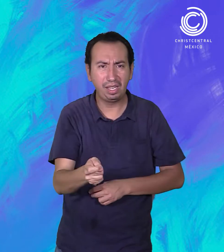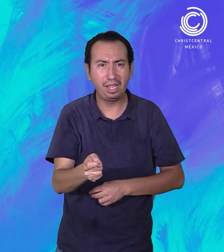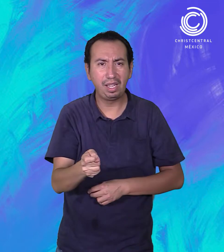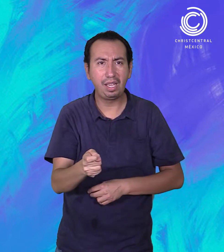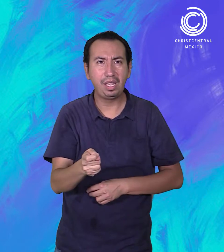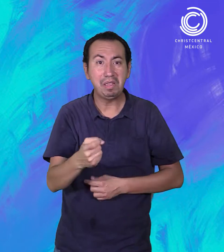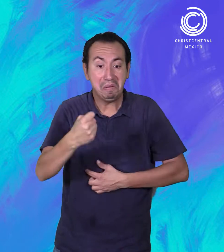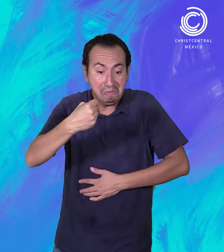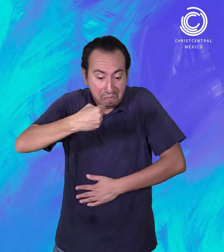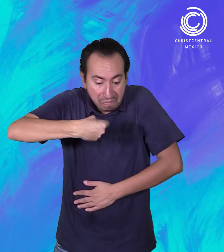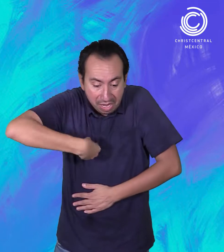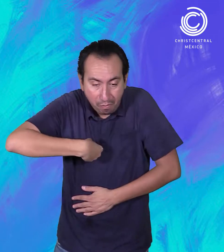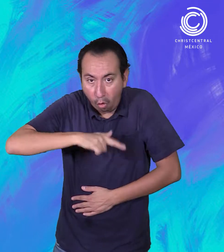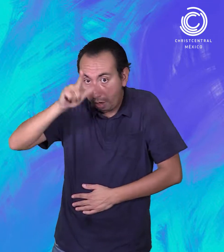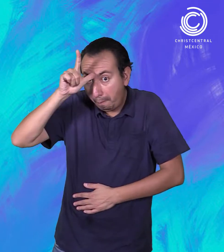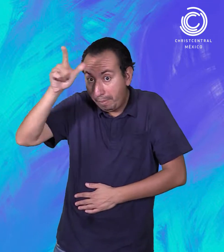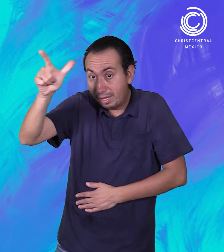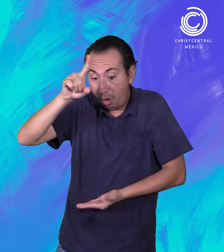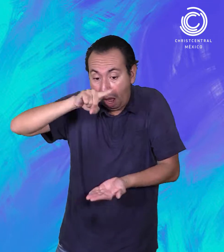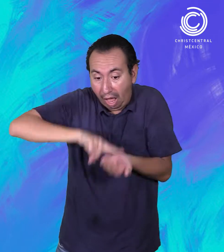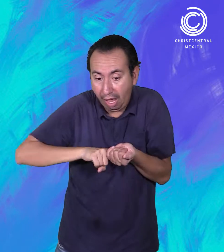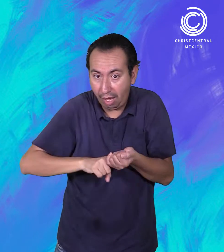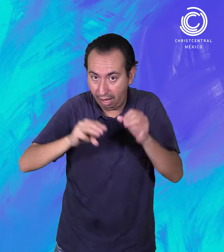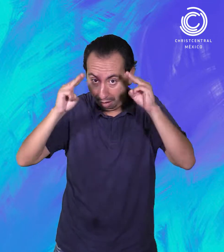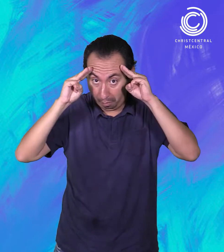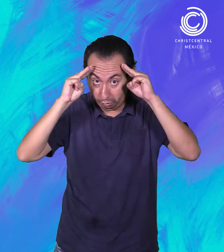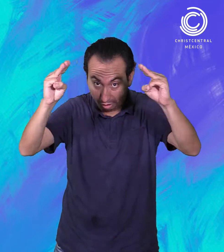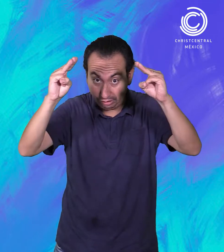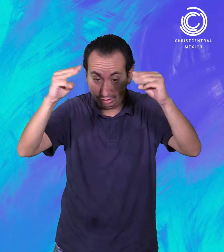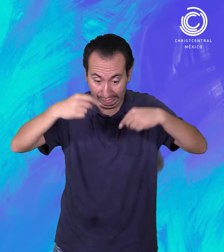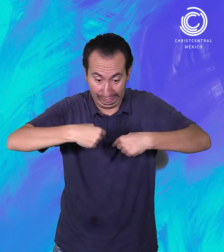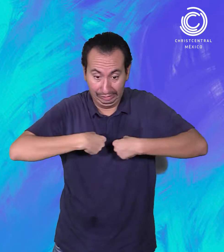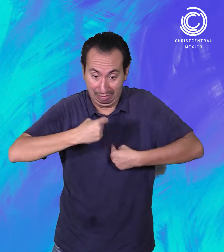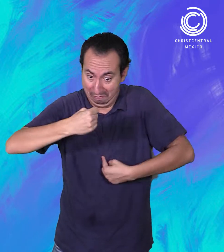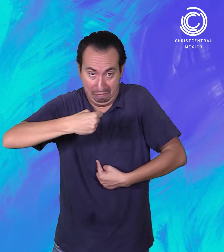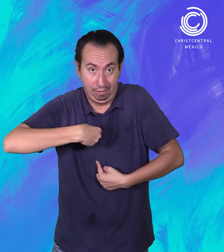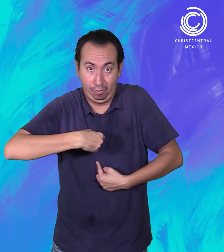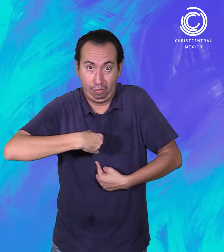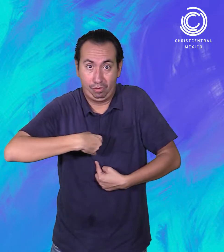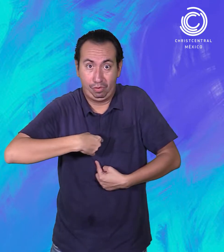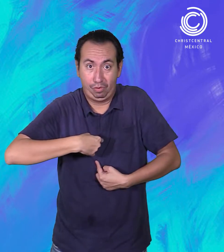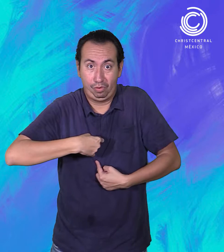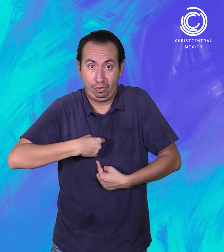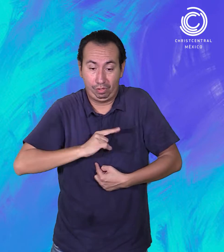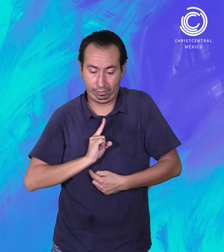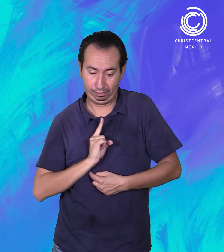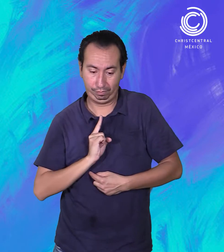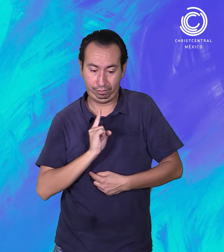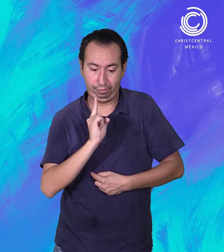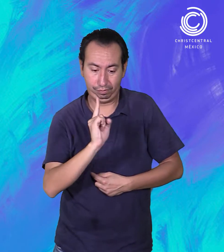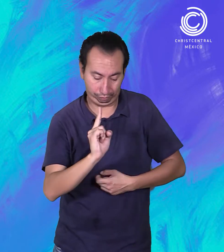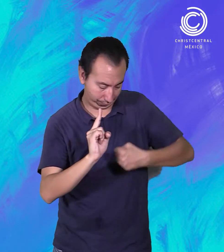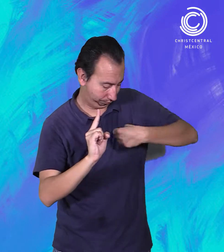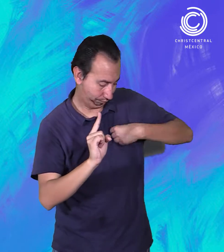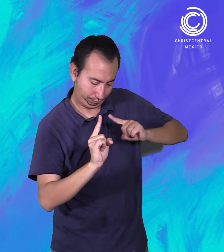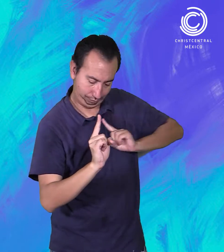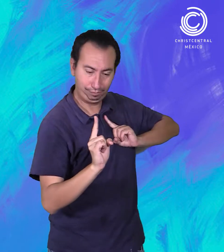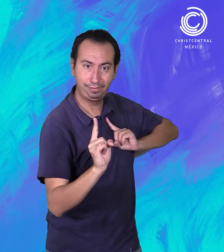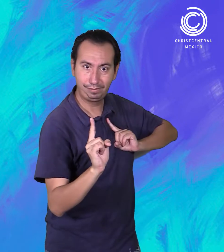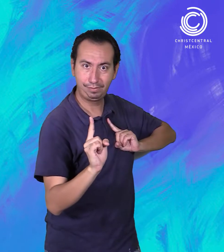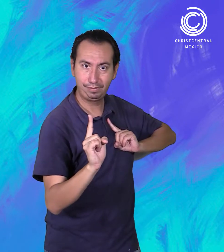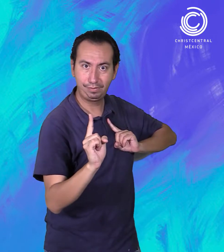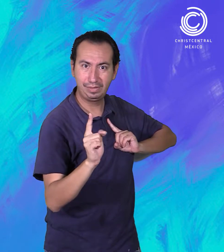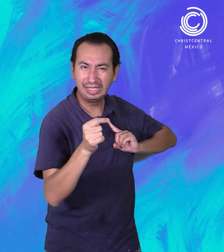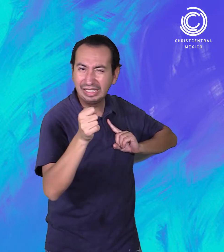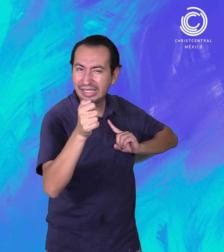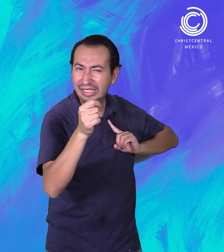diciendo es que de ese mismo espíritu que estaba depositado en Moisés, el Espíritu Santo, Dios